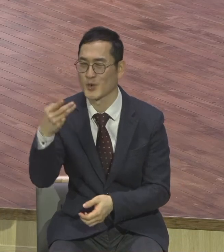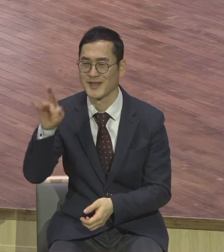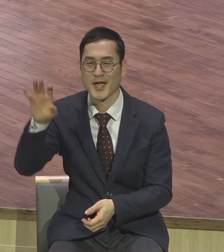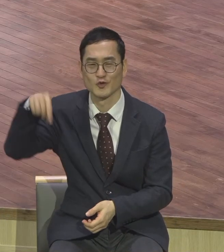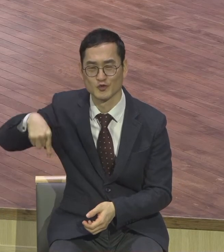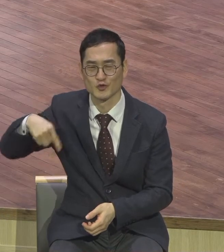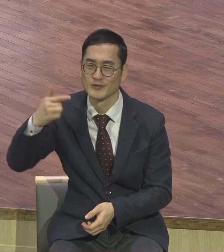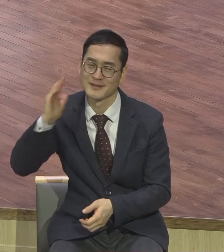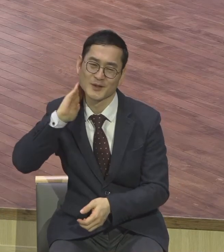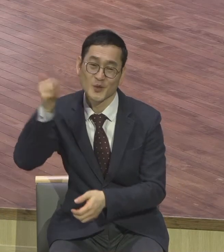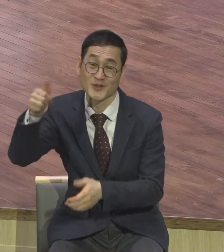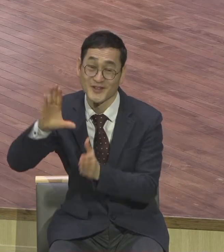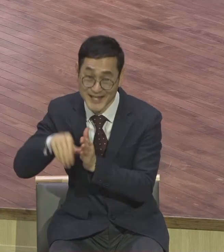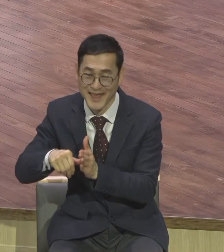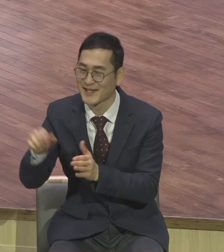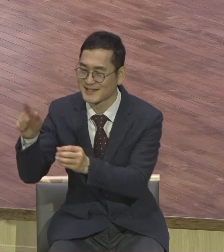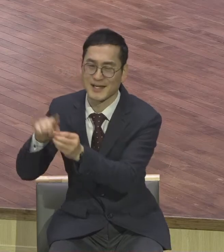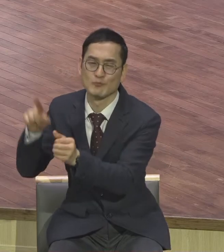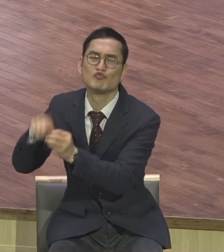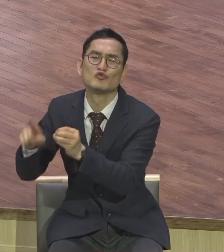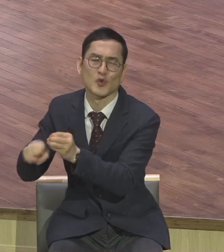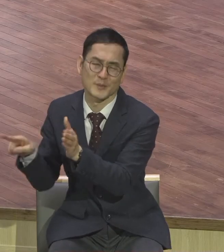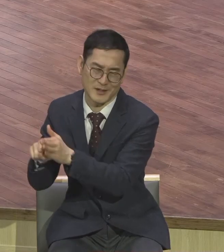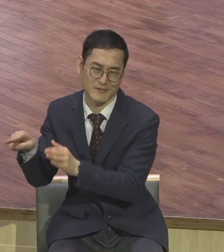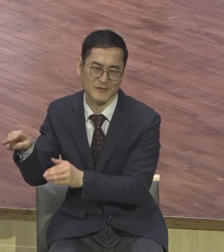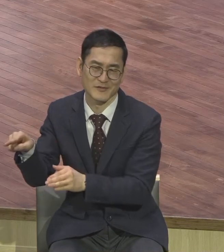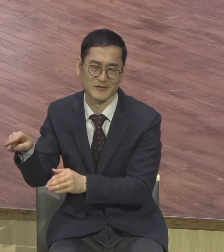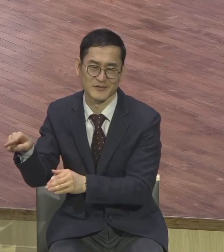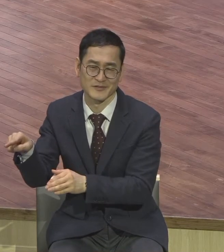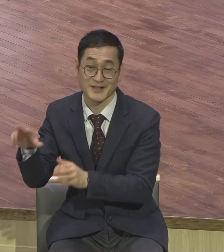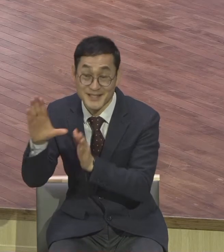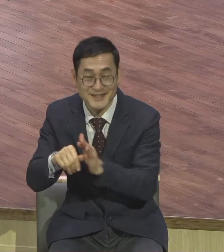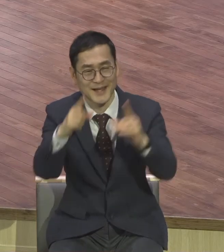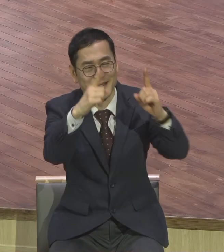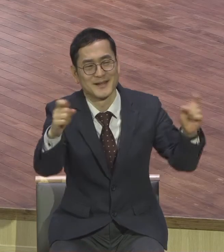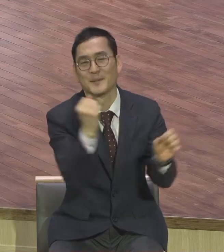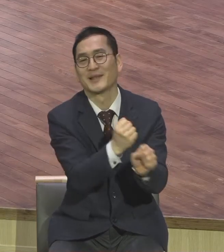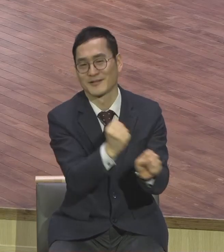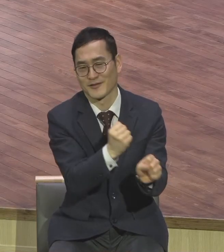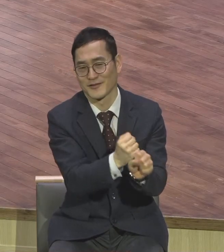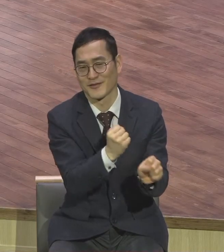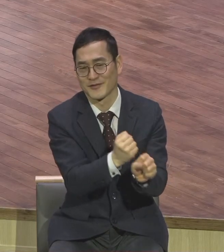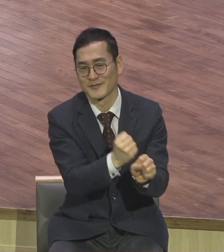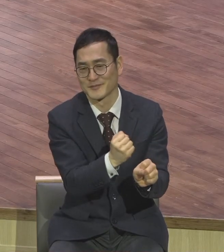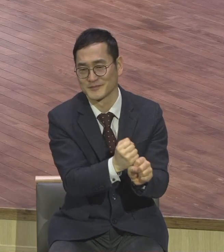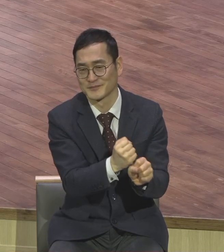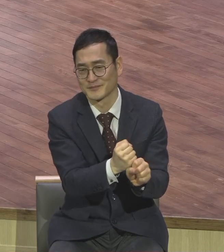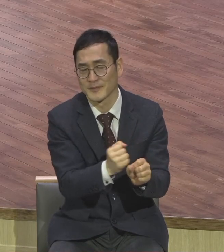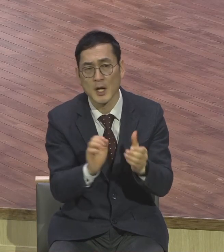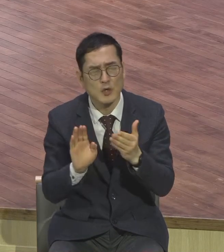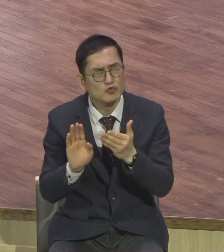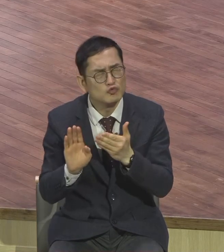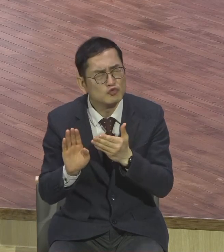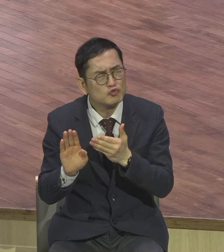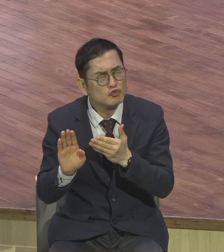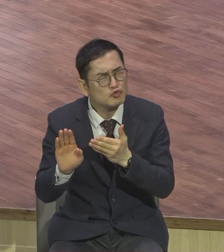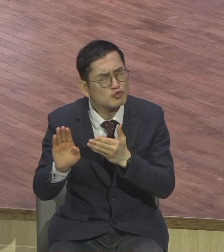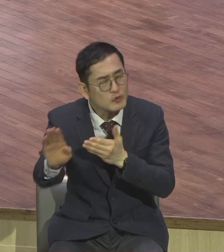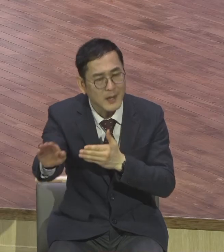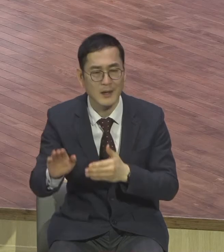노태우가 예수 믿어요. 놀랬지요. 그 정도가 아닙니다.